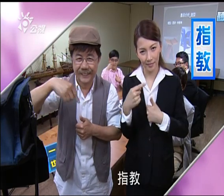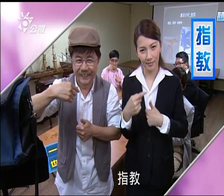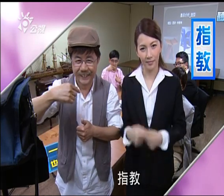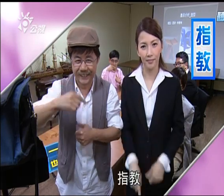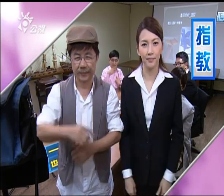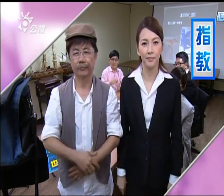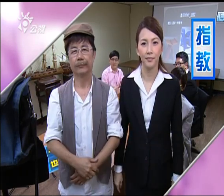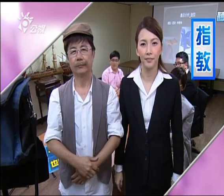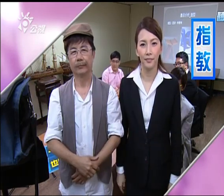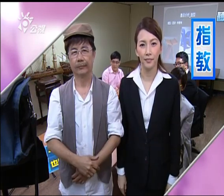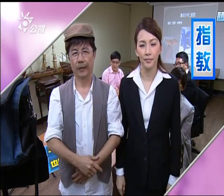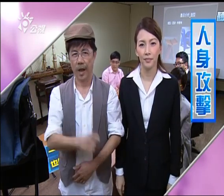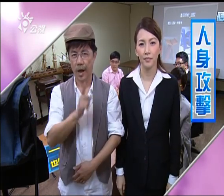指教，